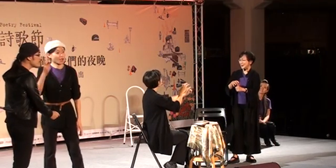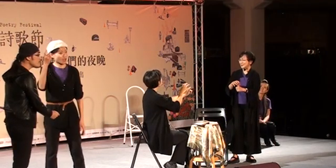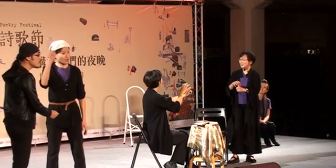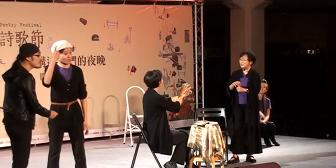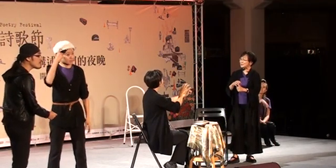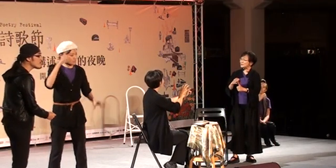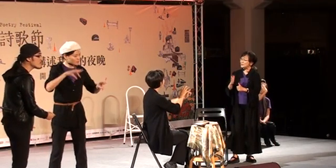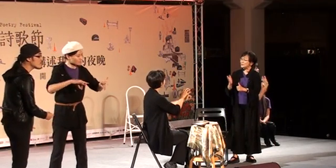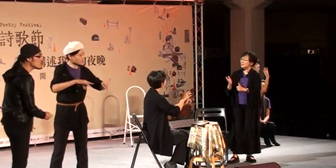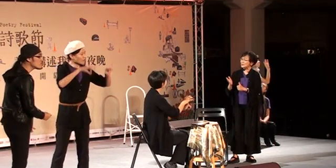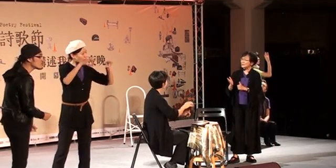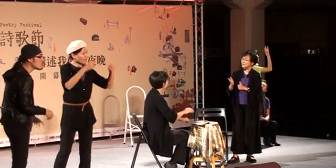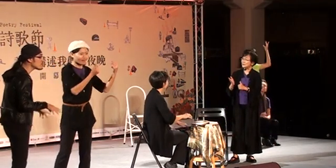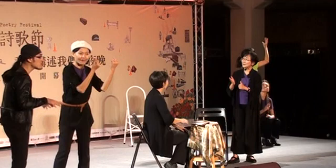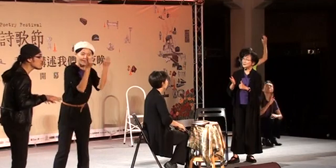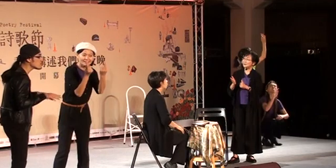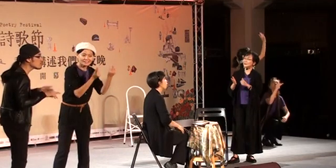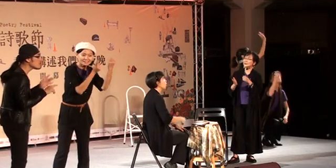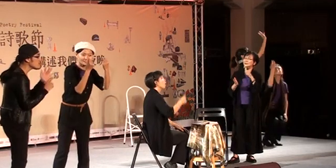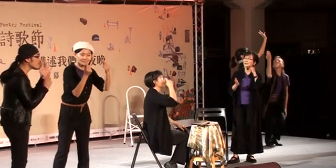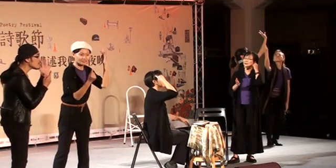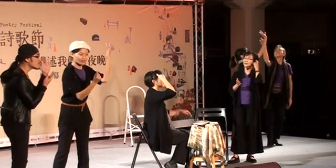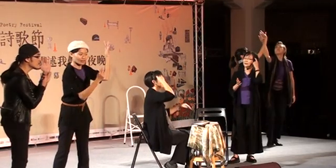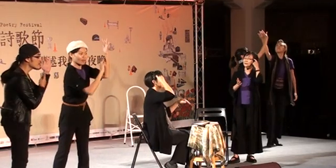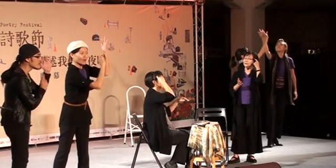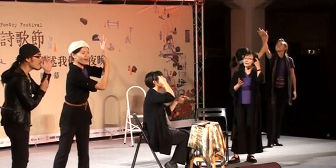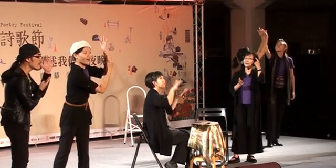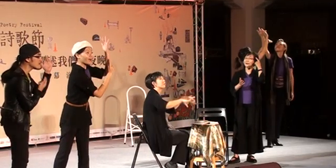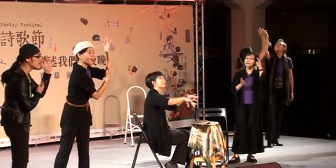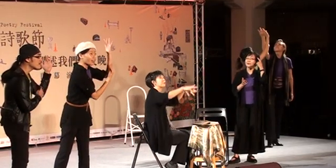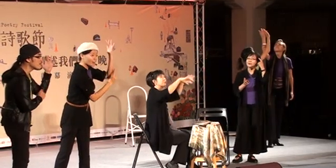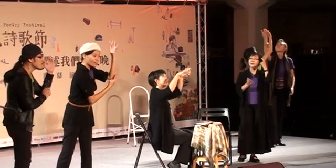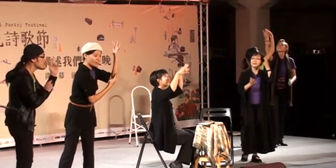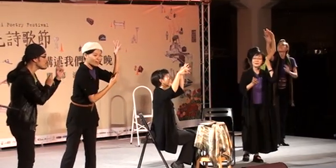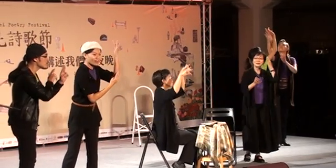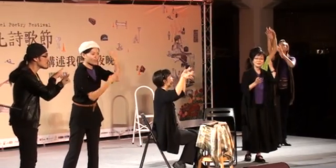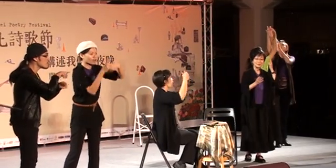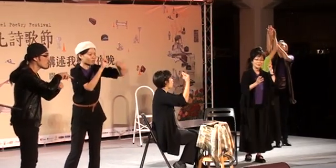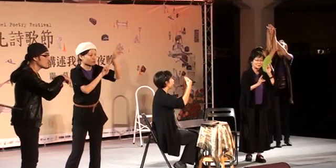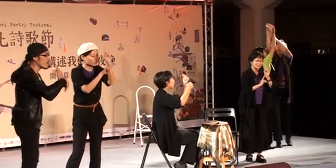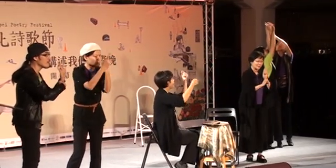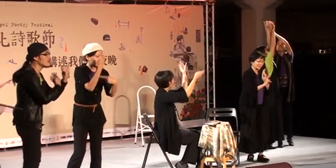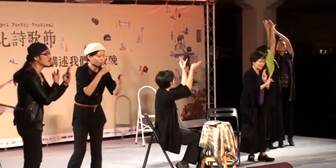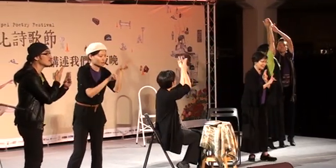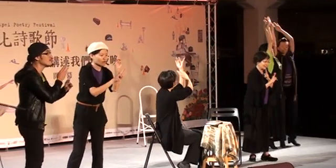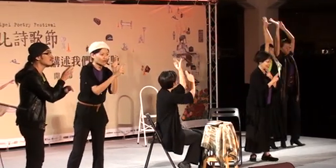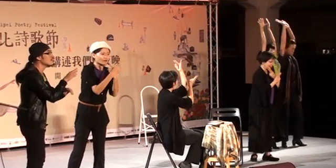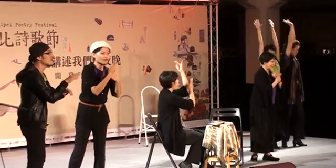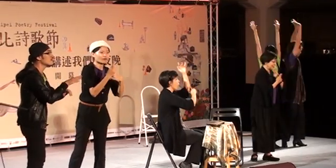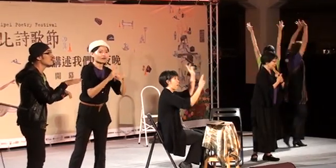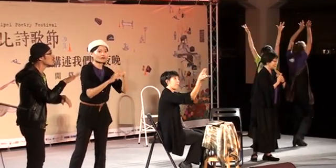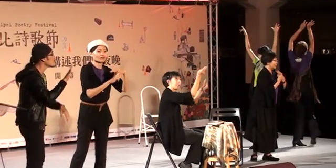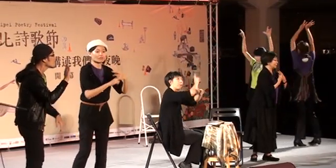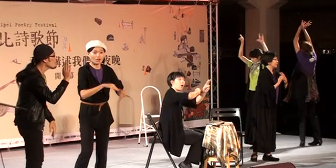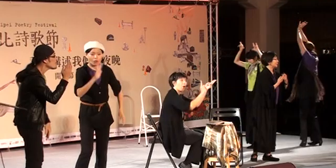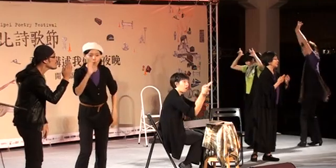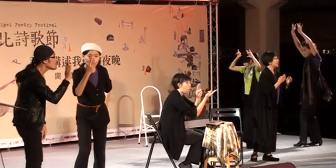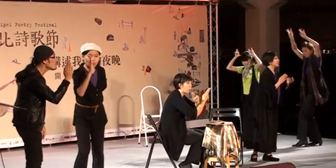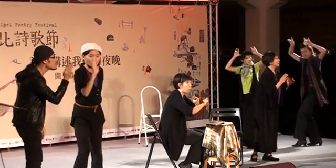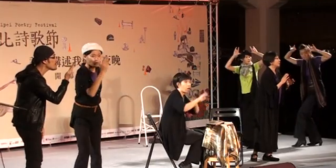意念初始如野生的藤蔓，彼此纠缠，是忽隐忽现的